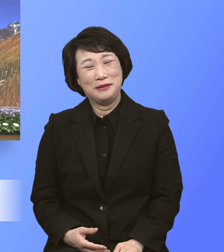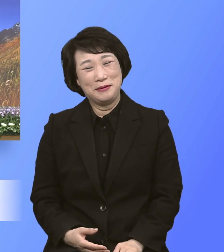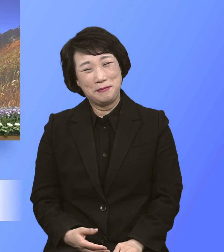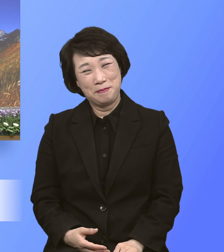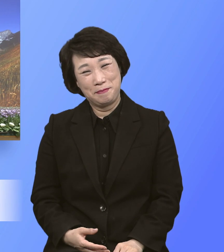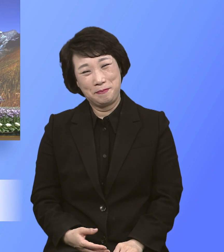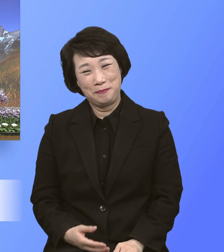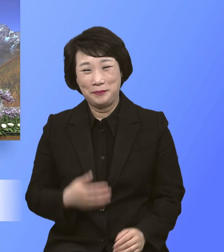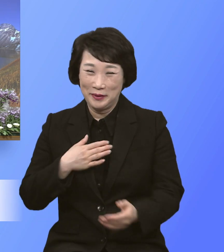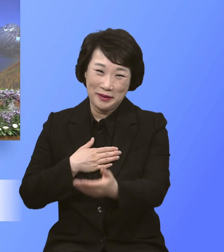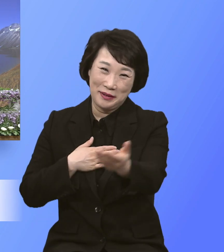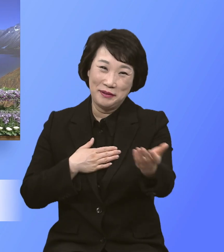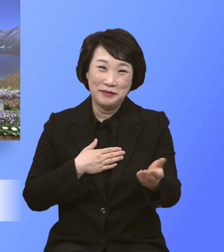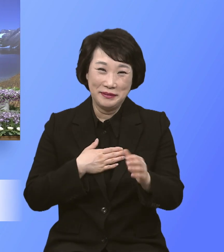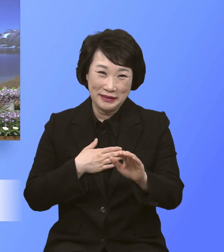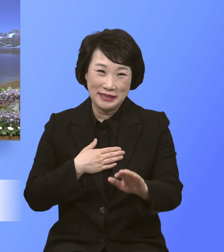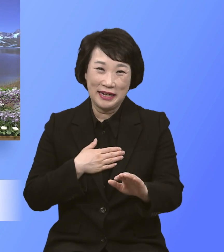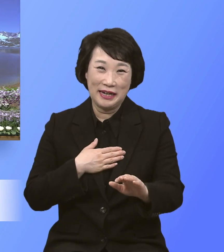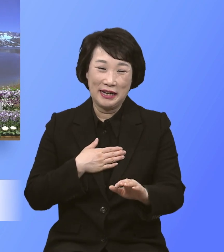여러분,